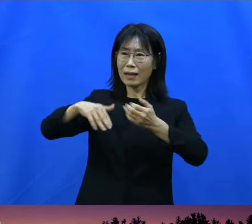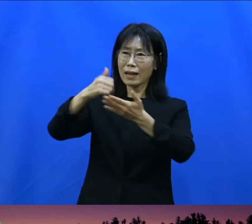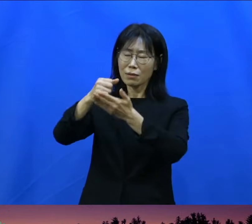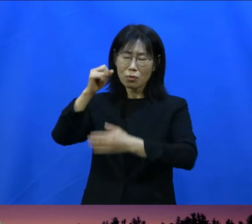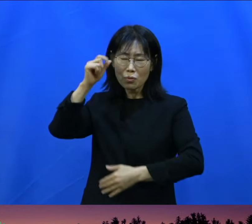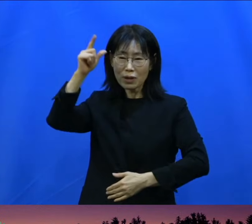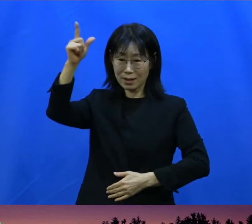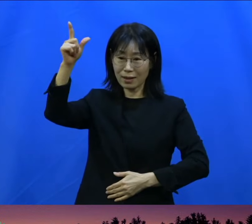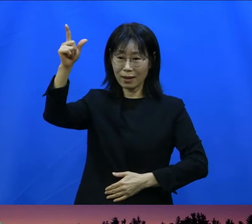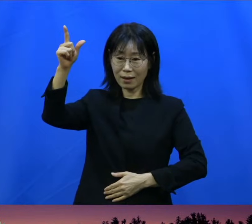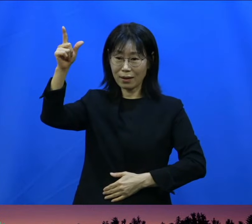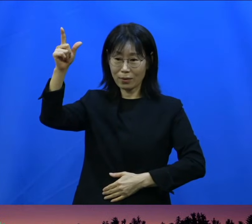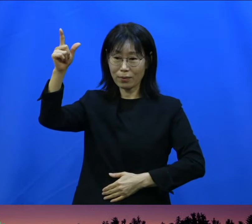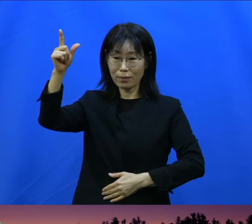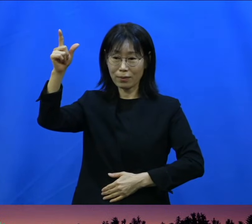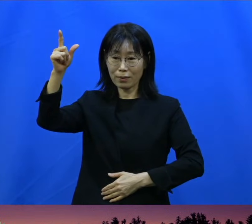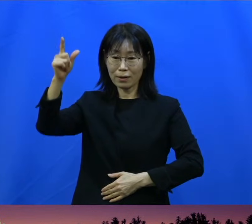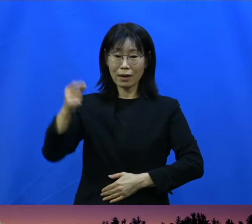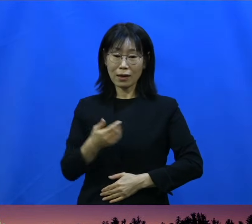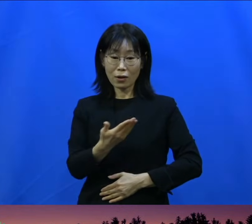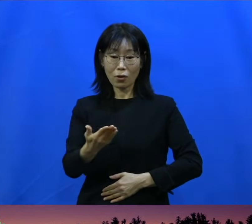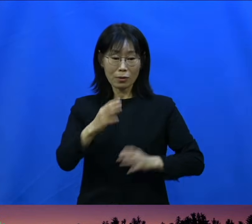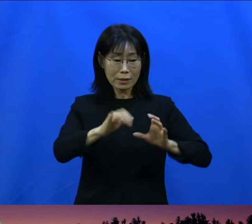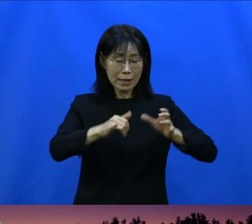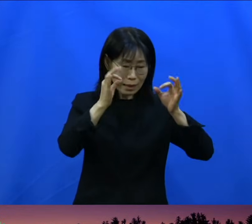보이는 가시적 세계를 훨씬 넘어선